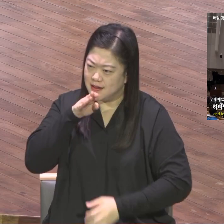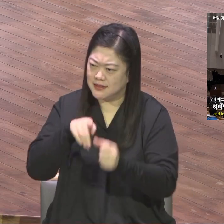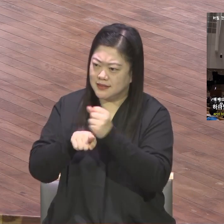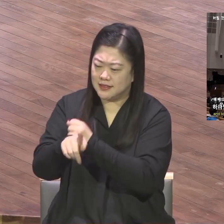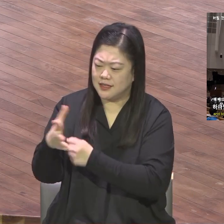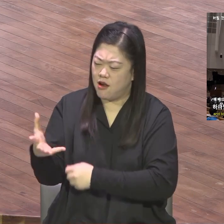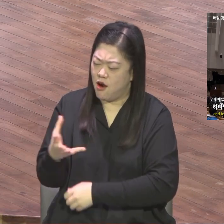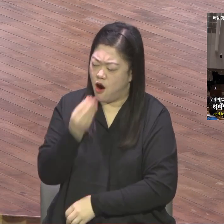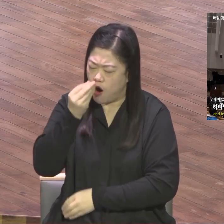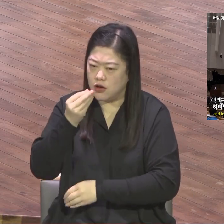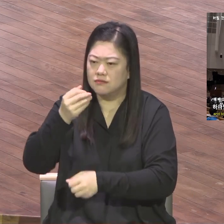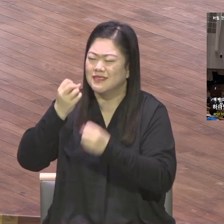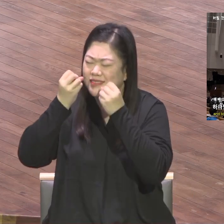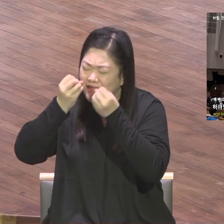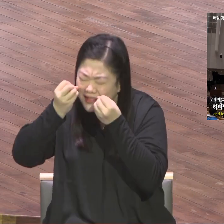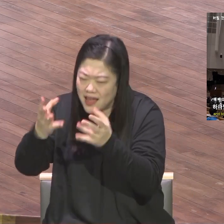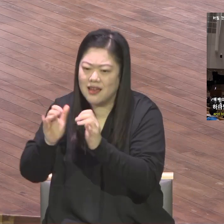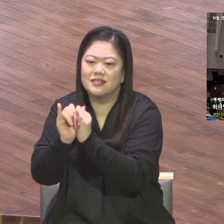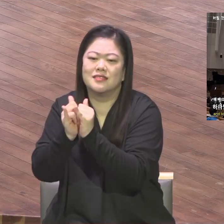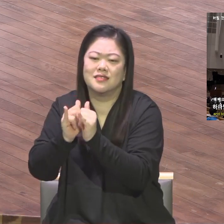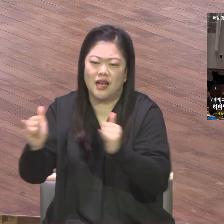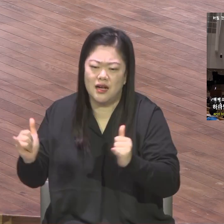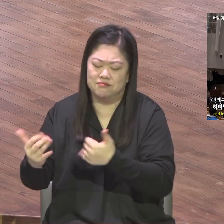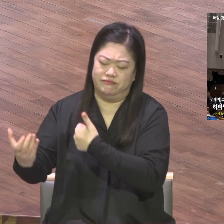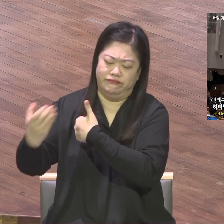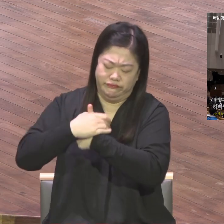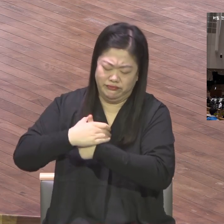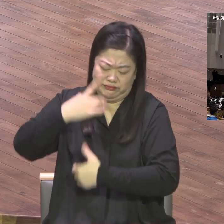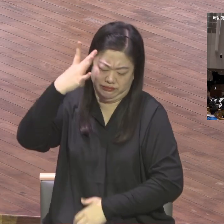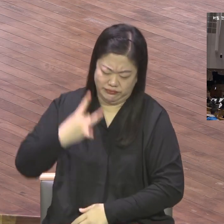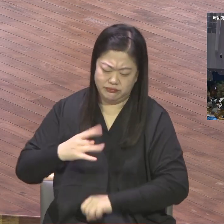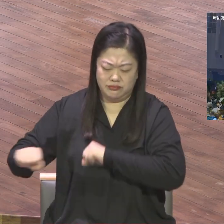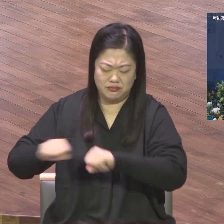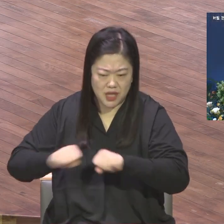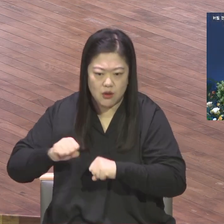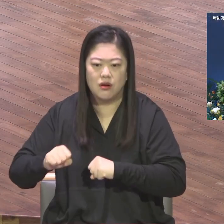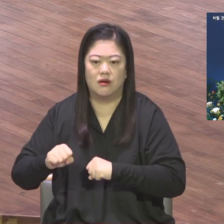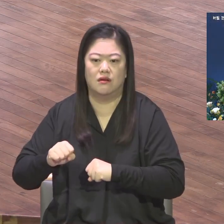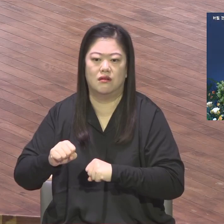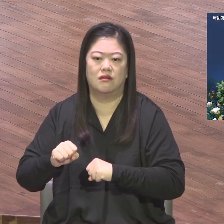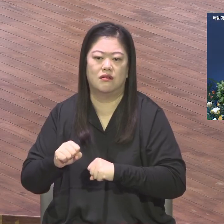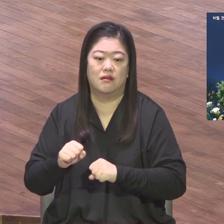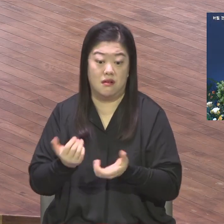거룩함으로 지으심을 받은 새 사람을 입어라. 새 사람.